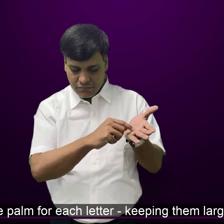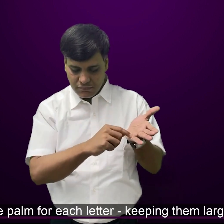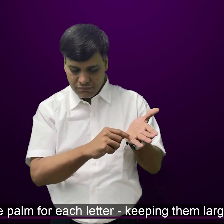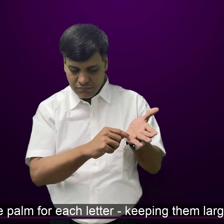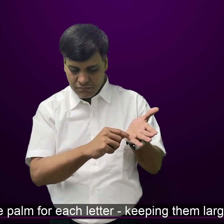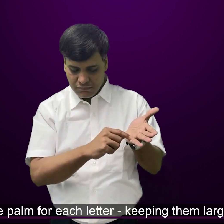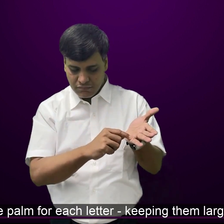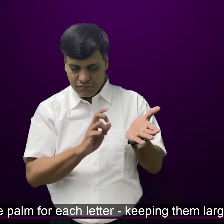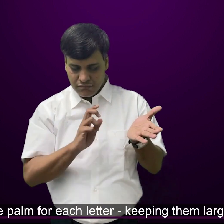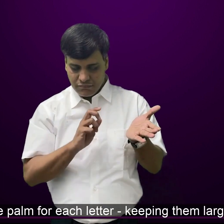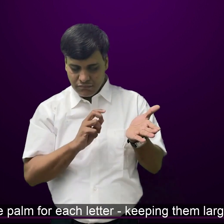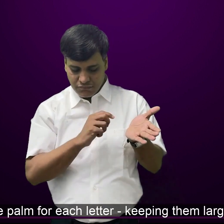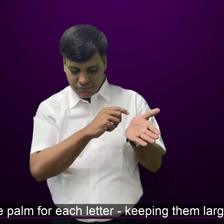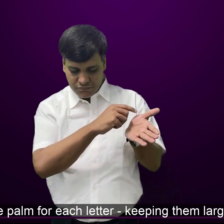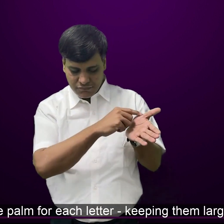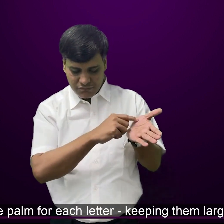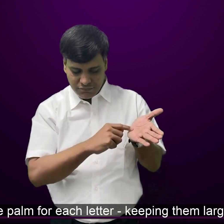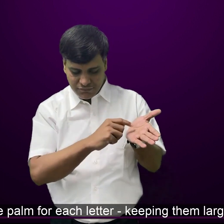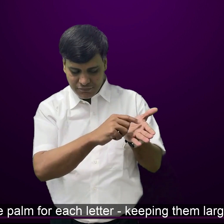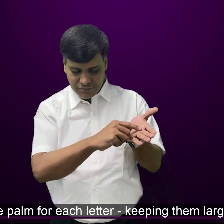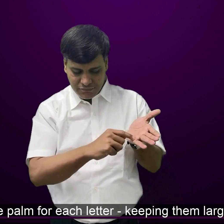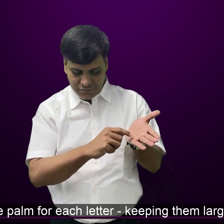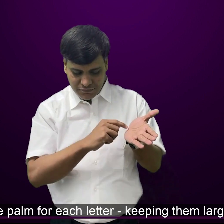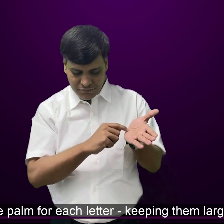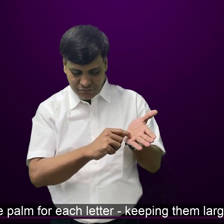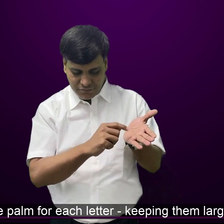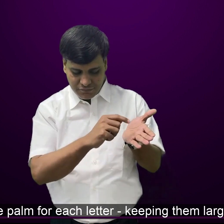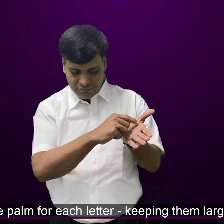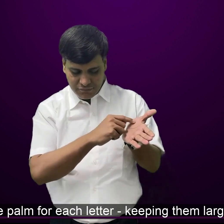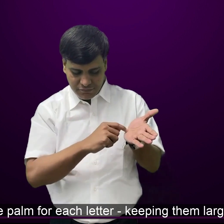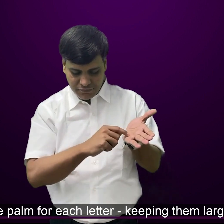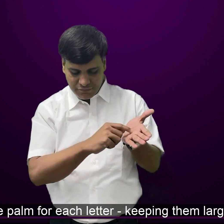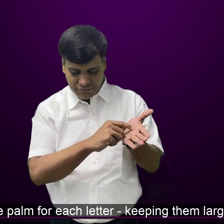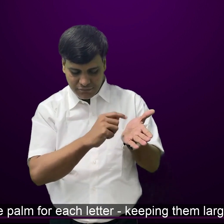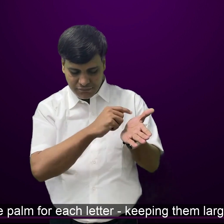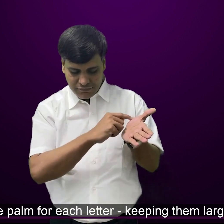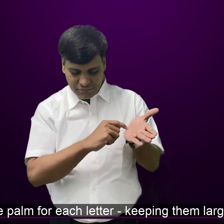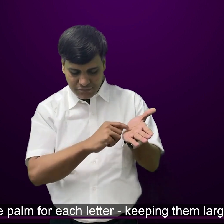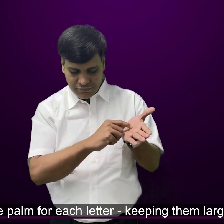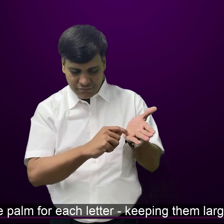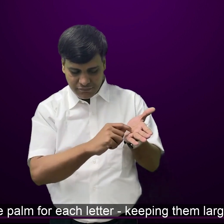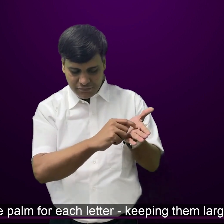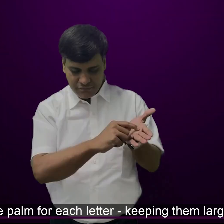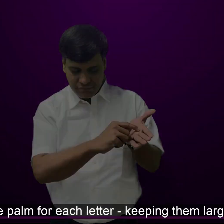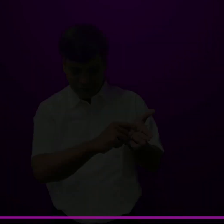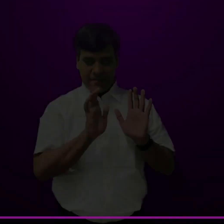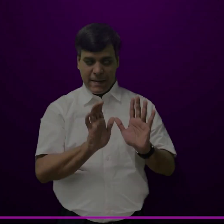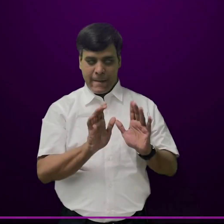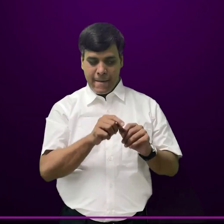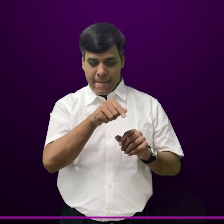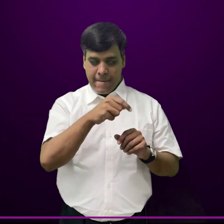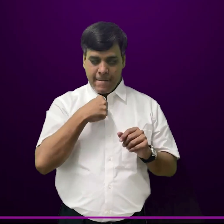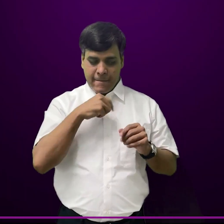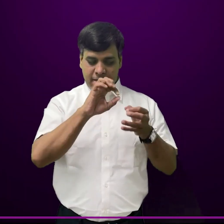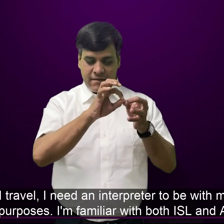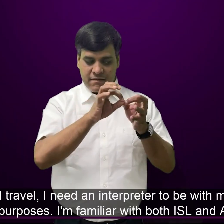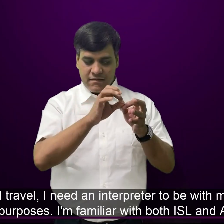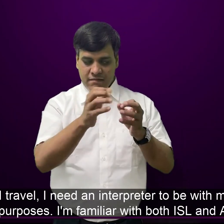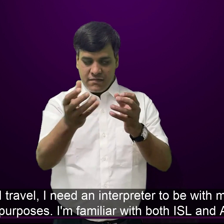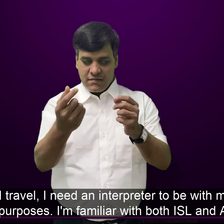आपको हमारे लिए थोड़ा धीरे धीरे पूरी हथेली पे बड़े शब्दों में लिखना है, जिसको हम अच्छे से समझ पाएंगे, और उसको